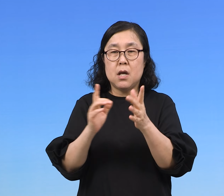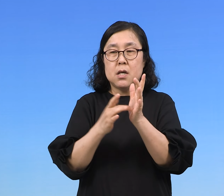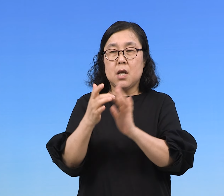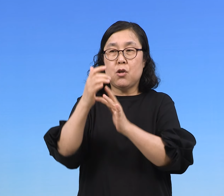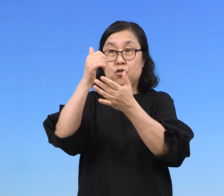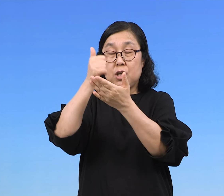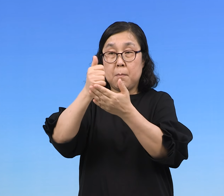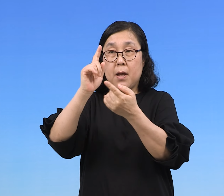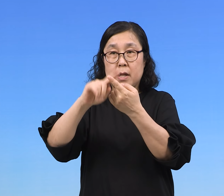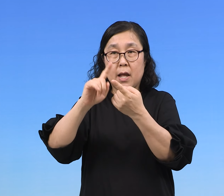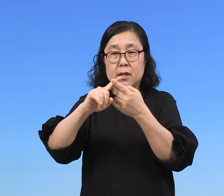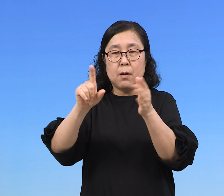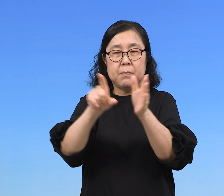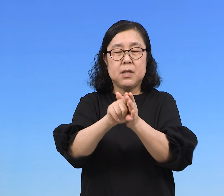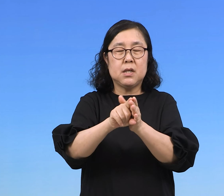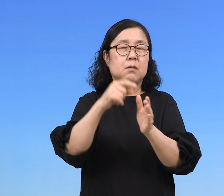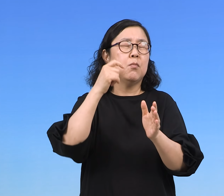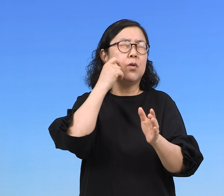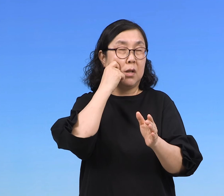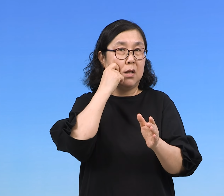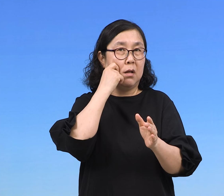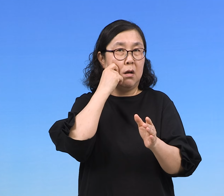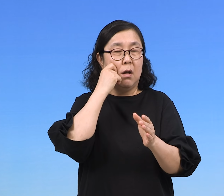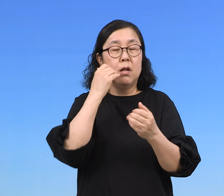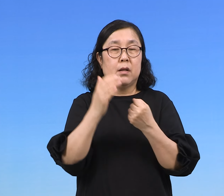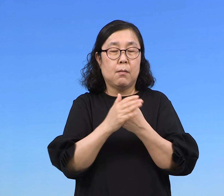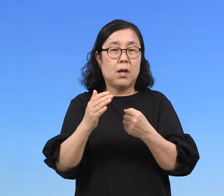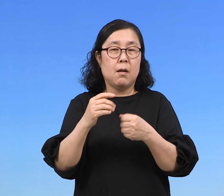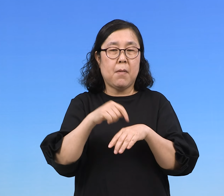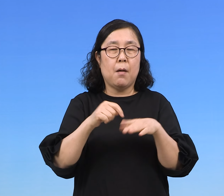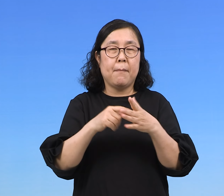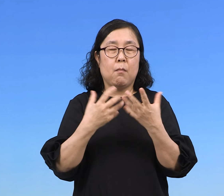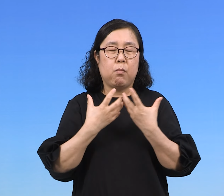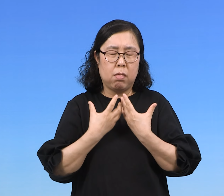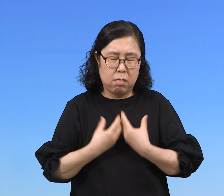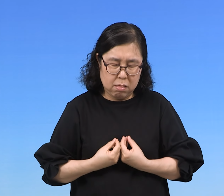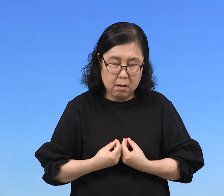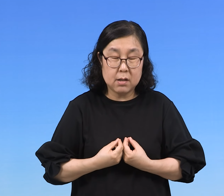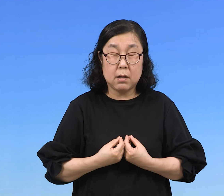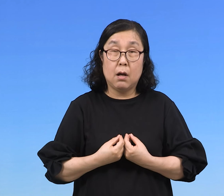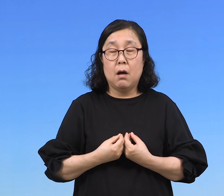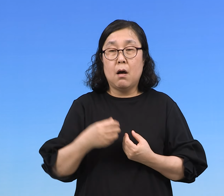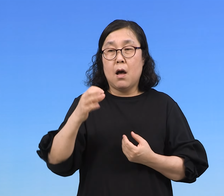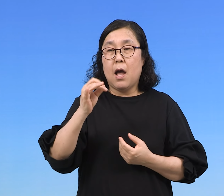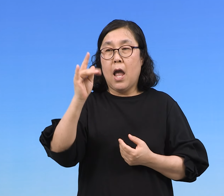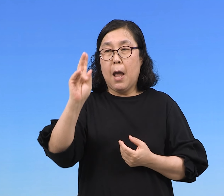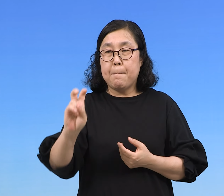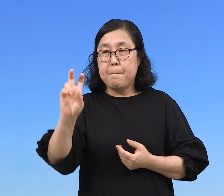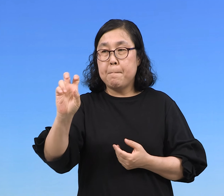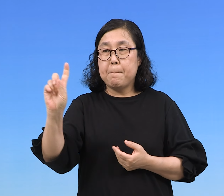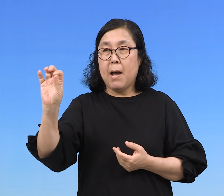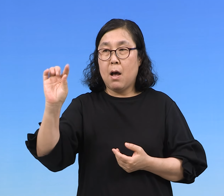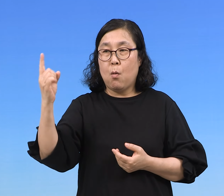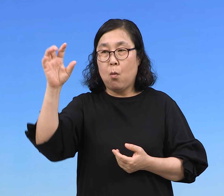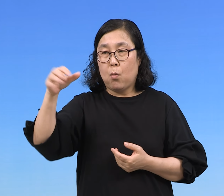귀에 들어오지도 않고 믿겨지지도 않는 겁니다. 그래서 절망에 빠져가지고 이제 엠마오로 지금 가고 있는 거